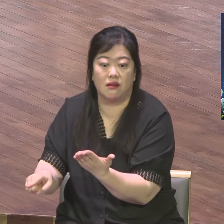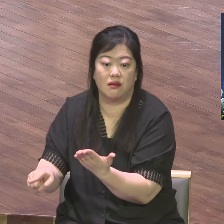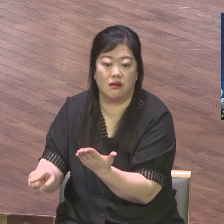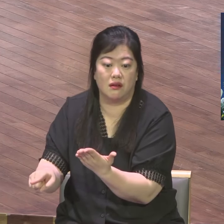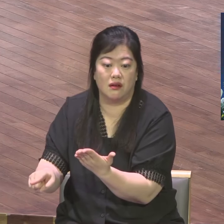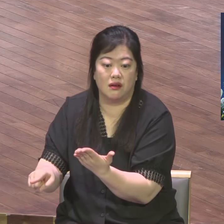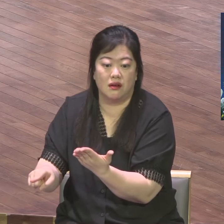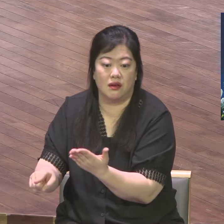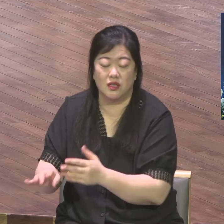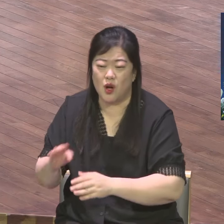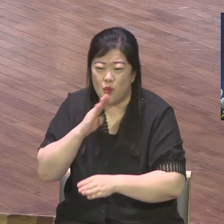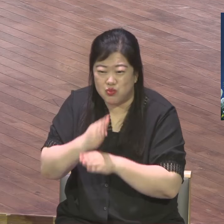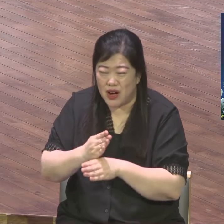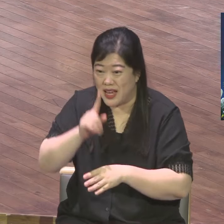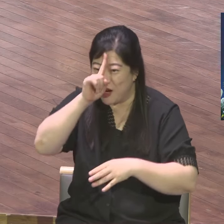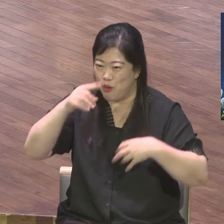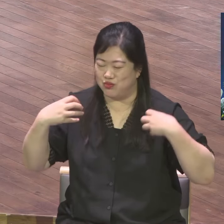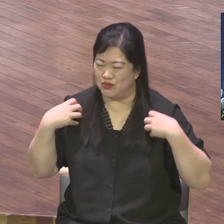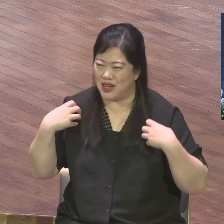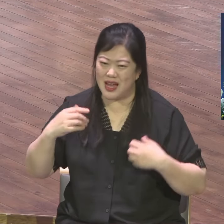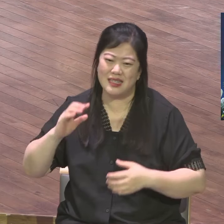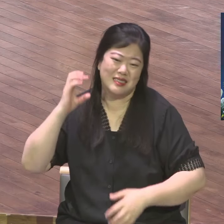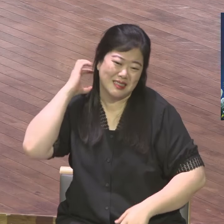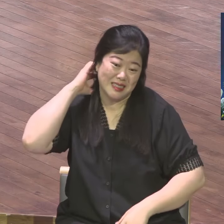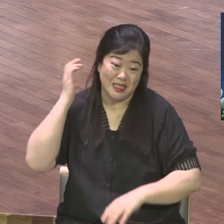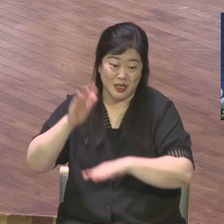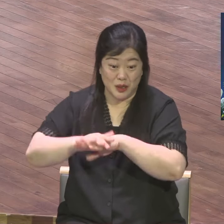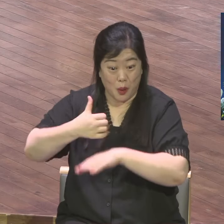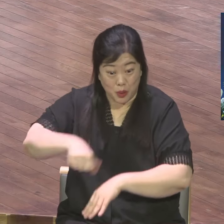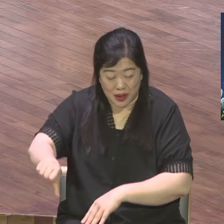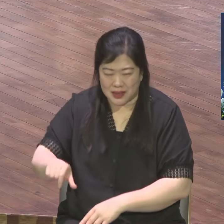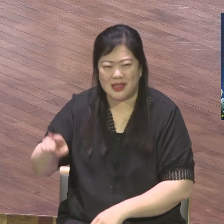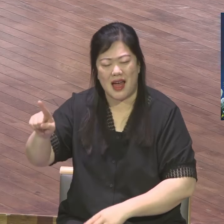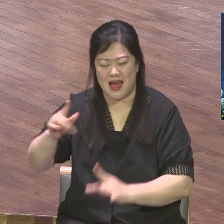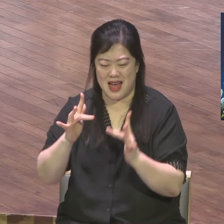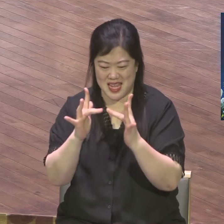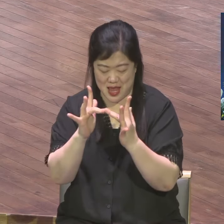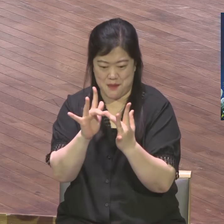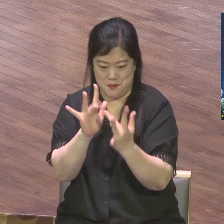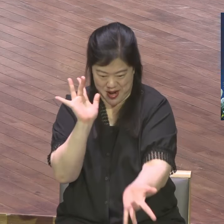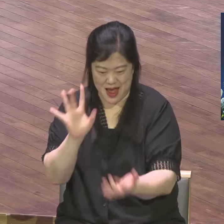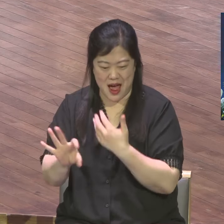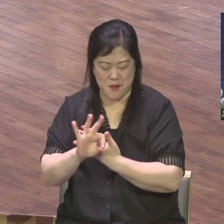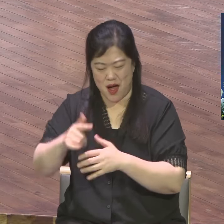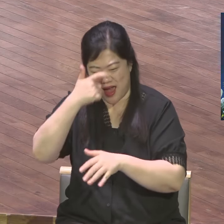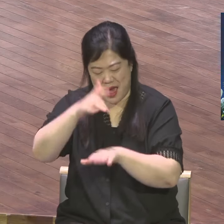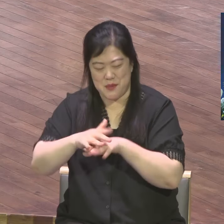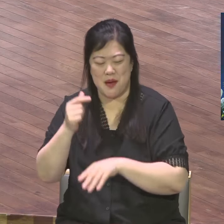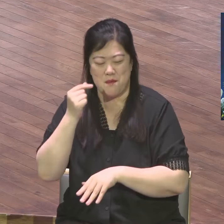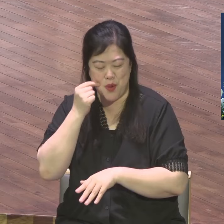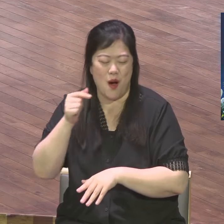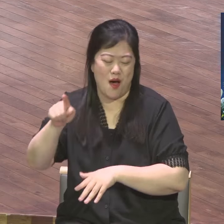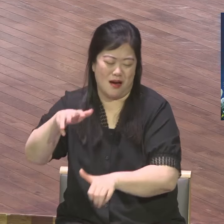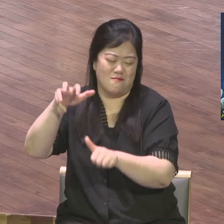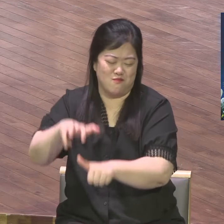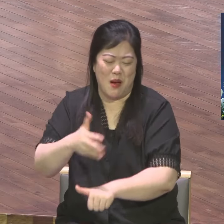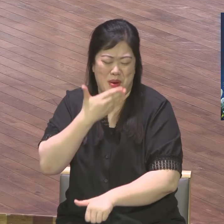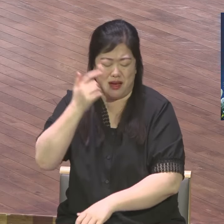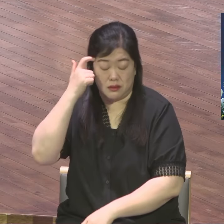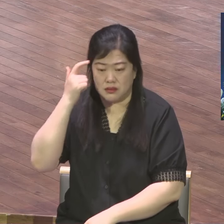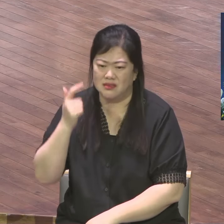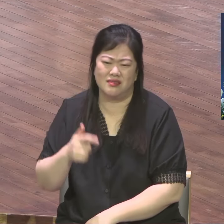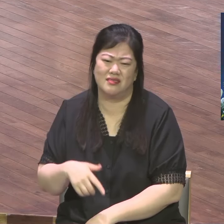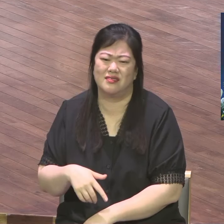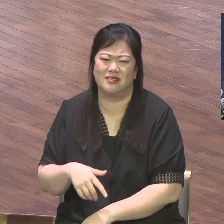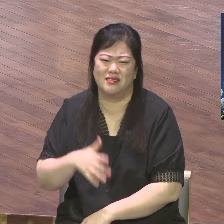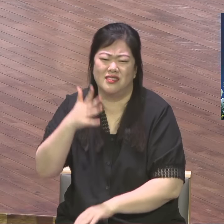수를 서서라도 보는 방법도 보는 방법이 있는데 그건 정말 안 하겠어요. 그렇게 있긴 있대요. 있는데